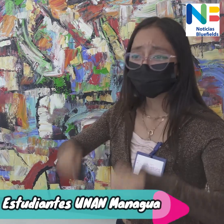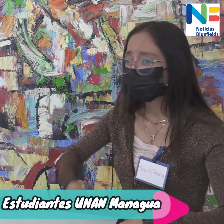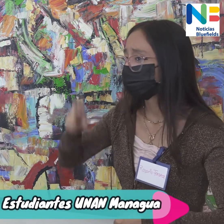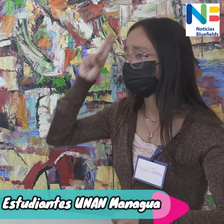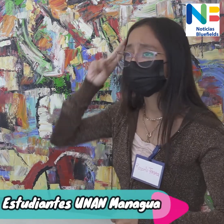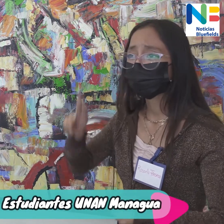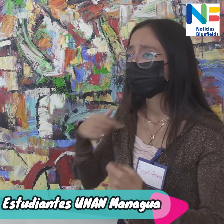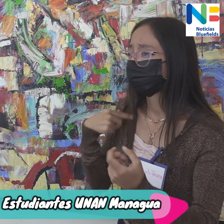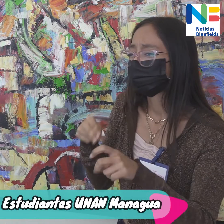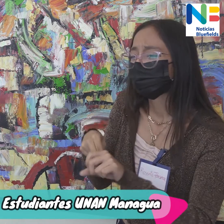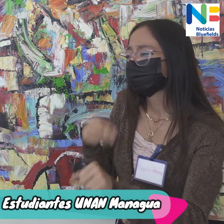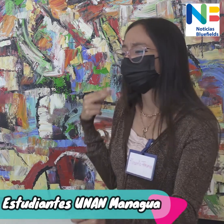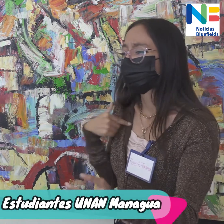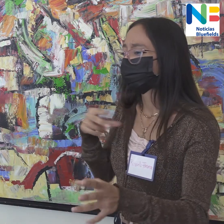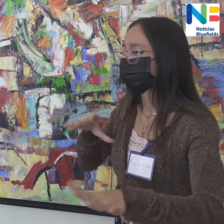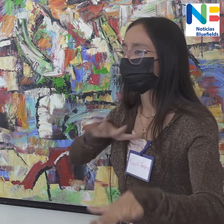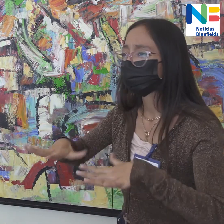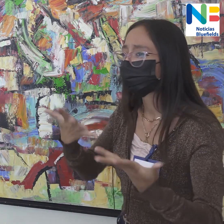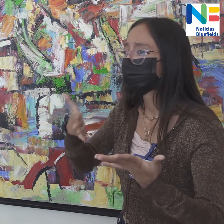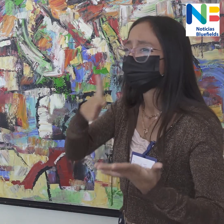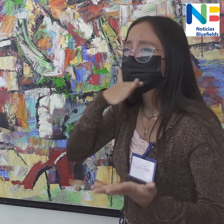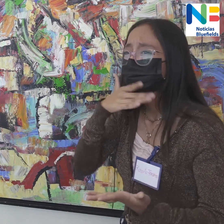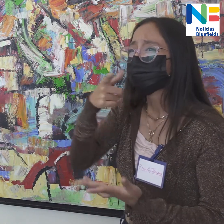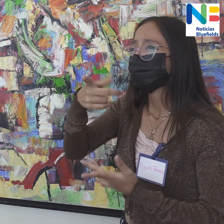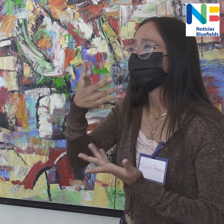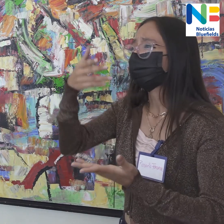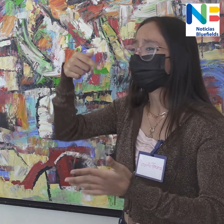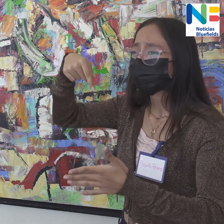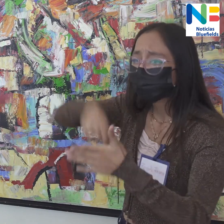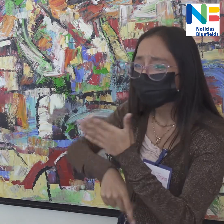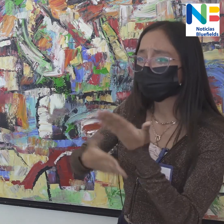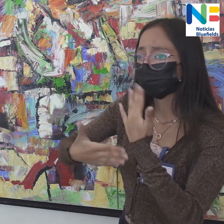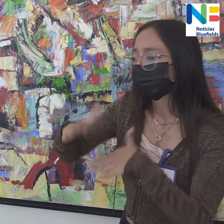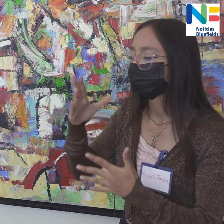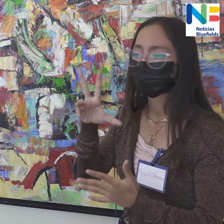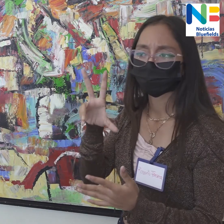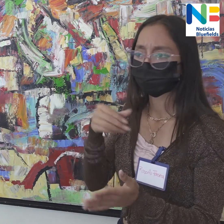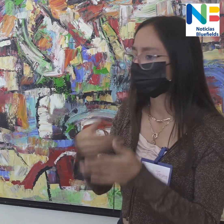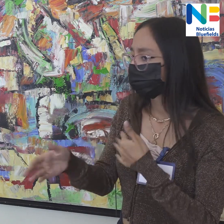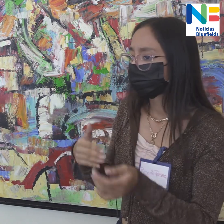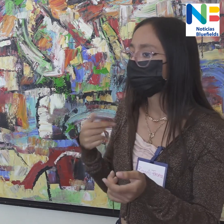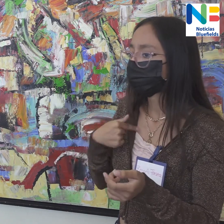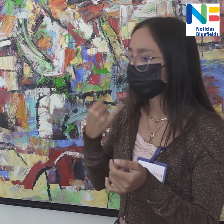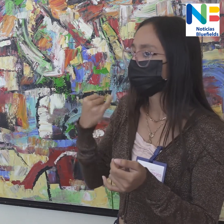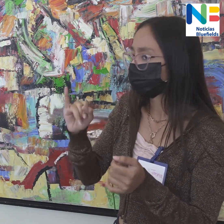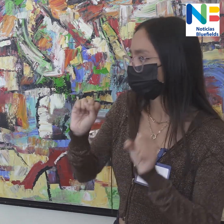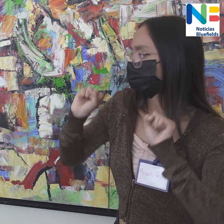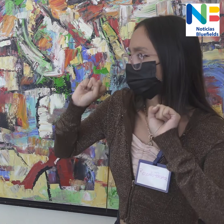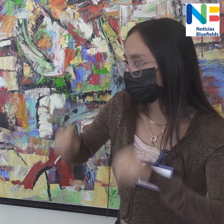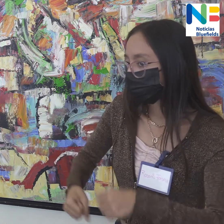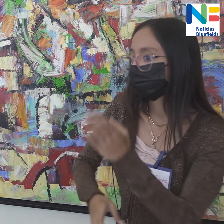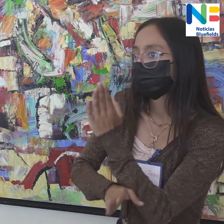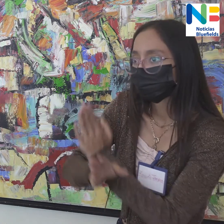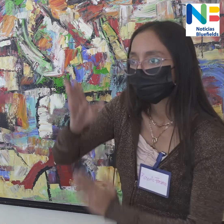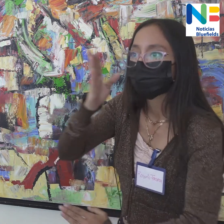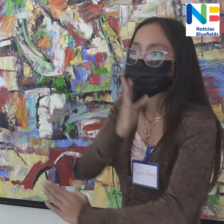fortalecerse personalmente para poder ingresar a la universidad. No le tengan miedo. Es igual que cualquier otro tipo de estudio, la discapacidad